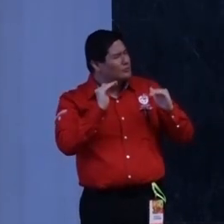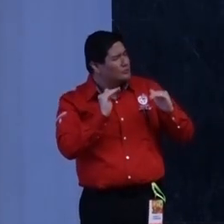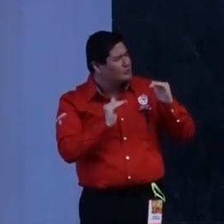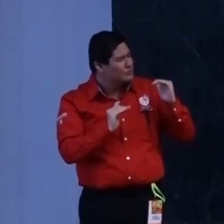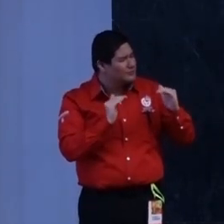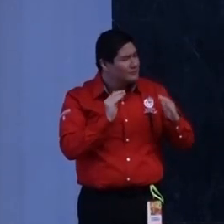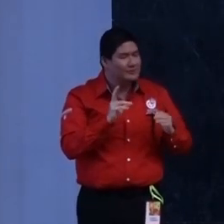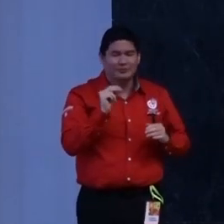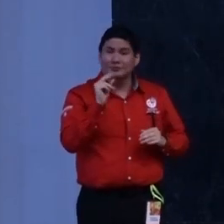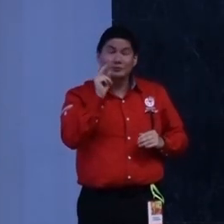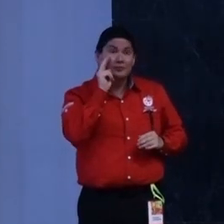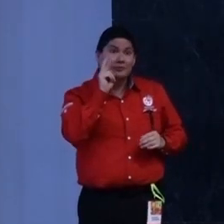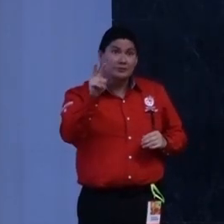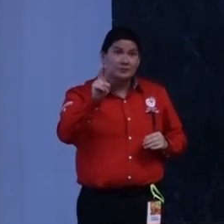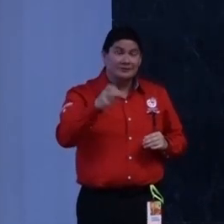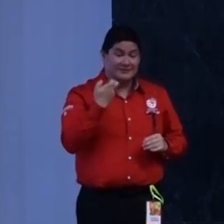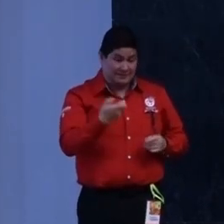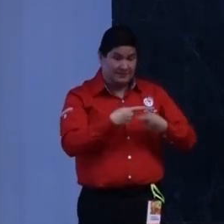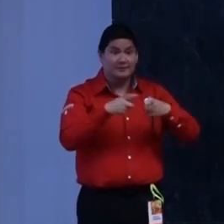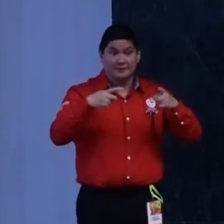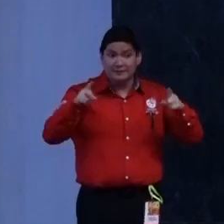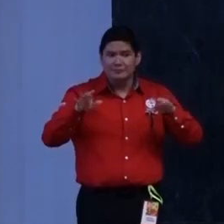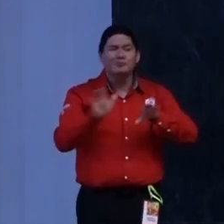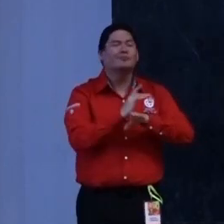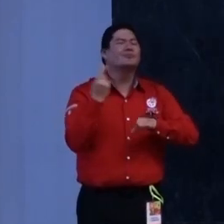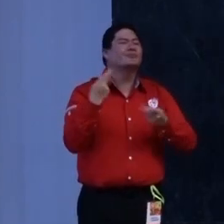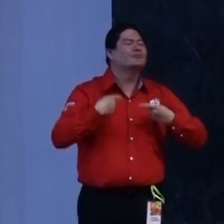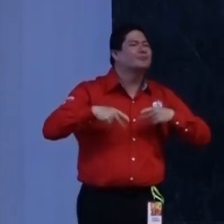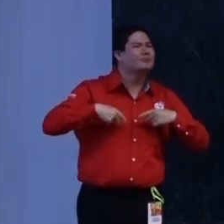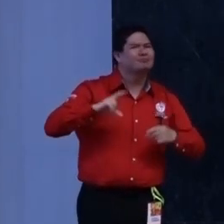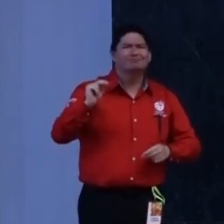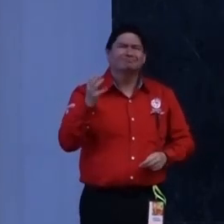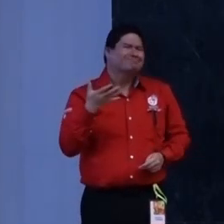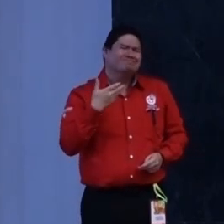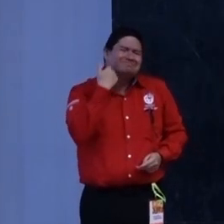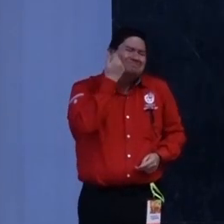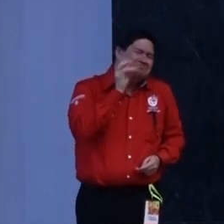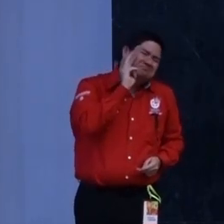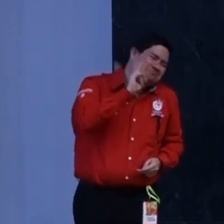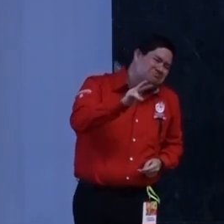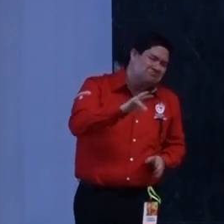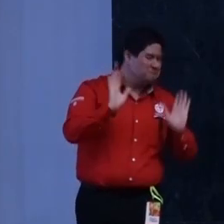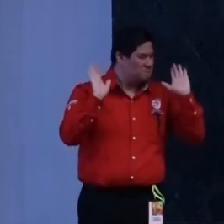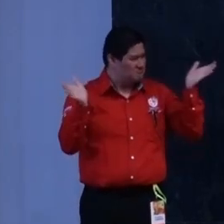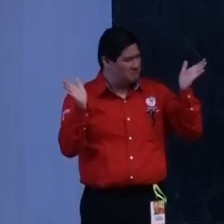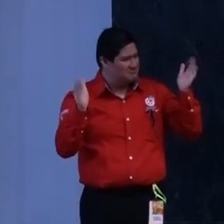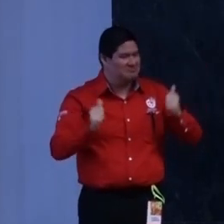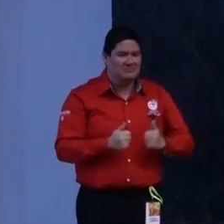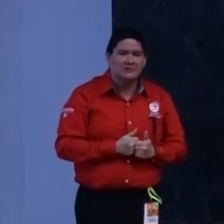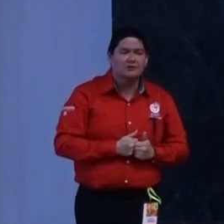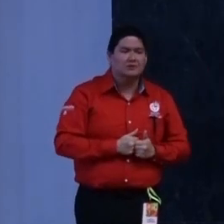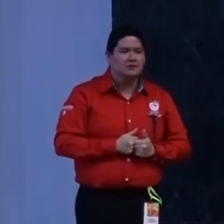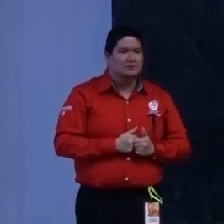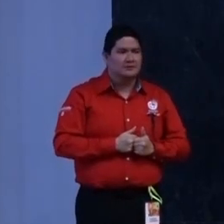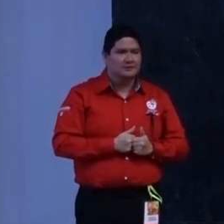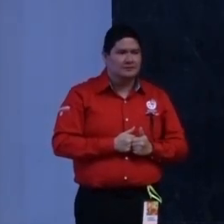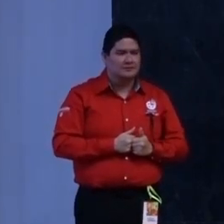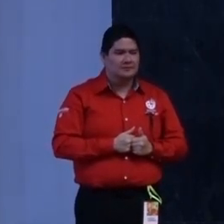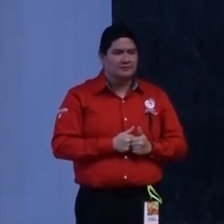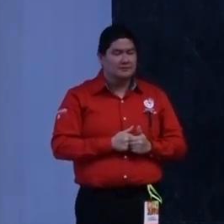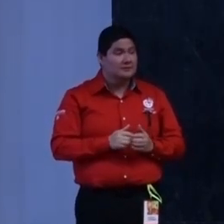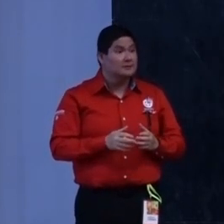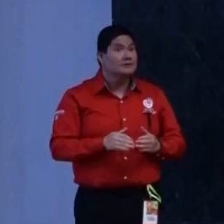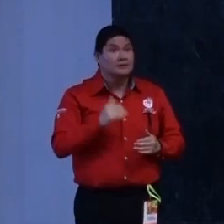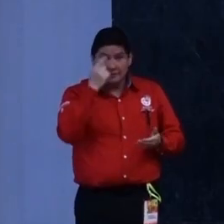muy difícil de ver esas diferencias. Y también porque la gente a veces no tiene ganas de verlas en punto, ¿no? A veces entras al salón y das tu